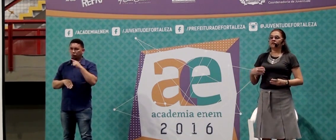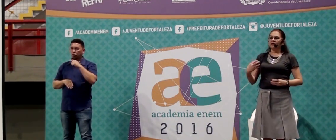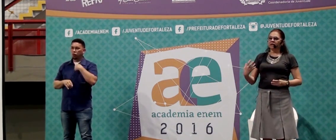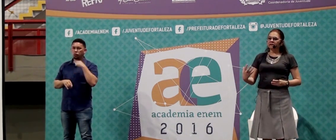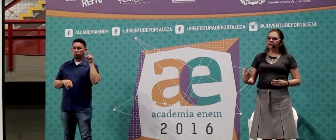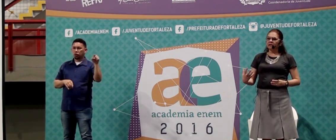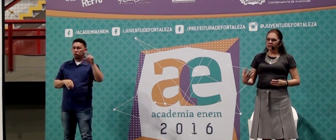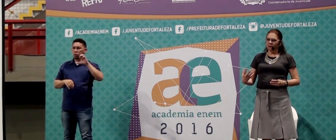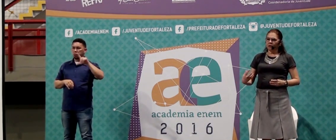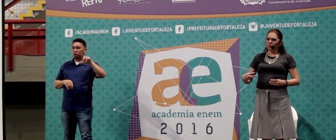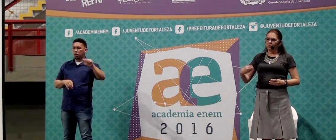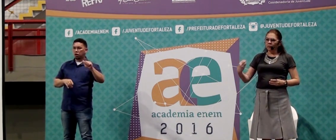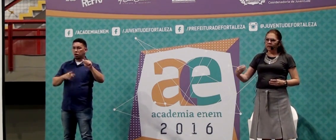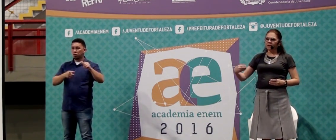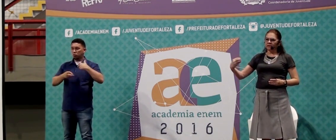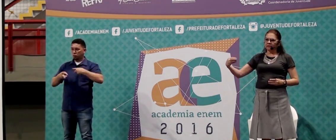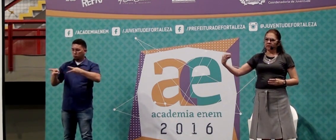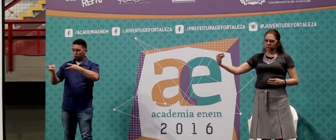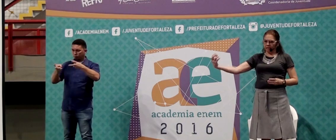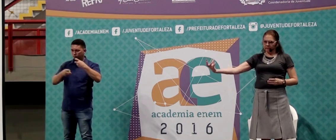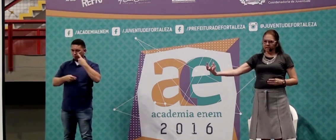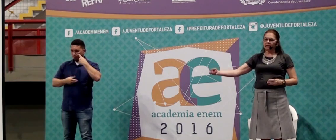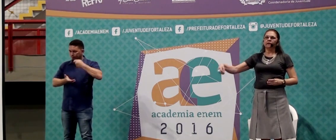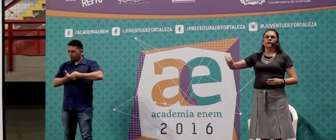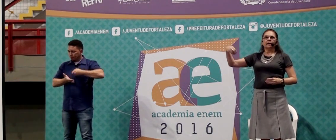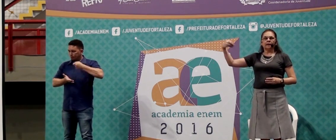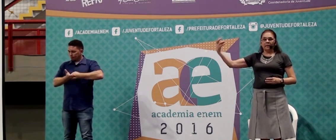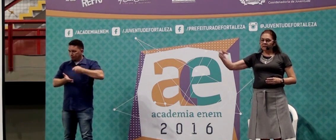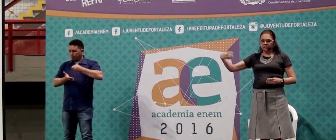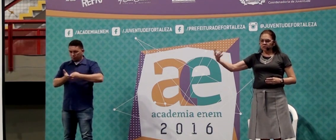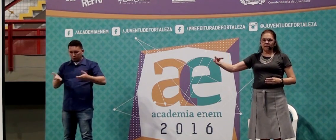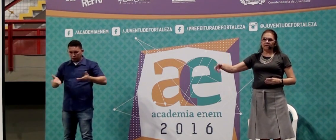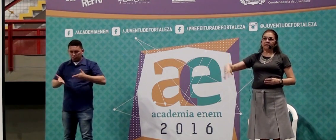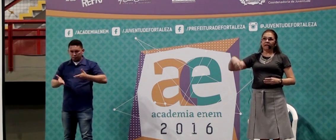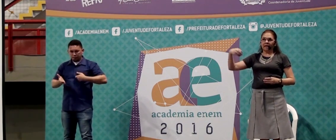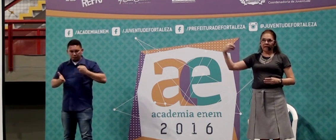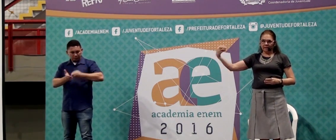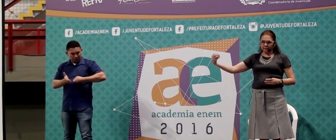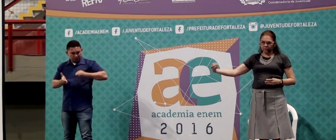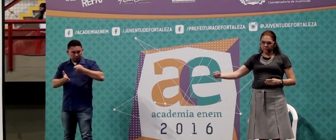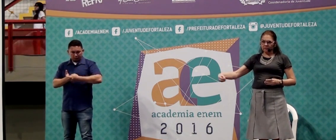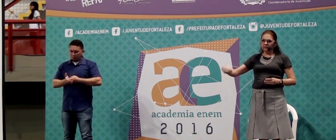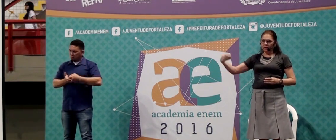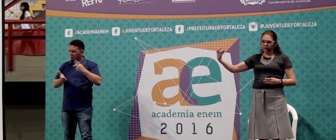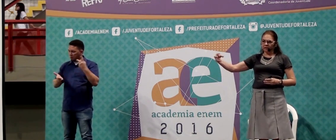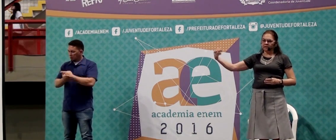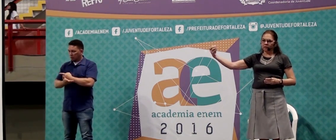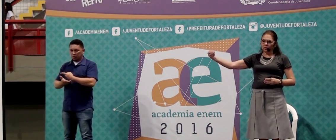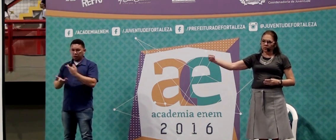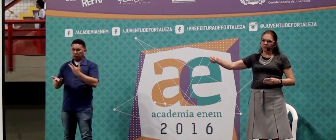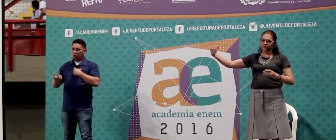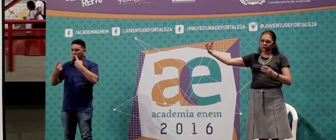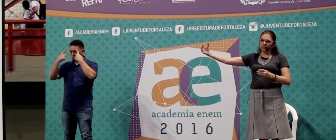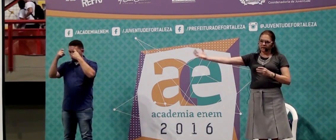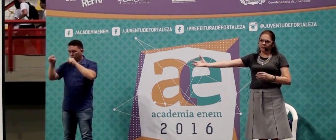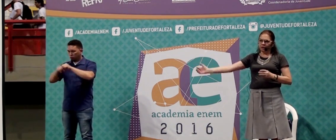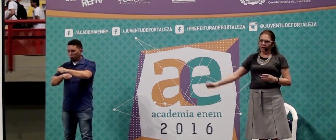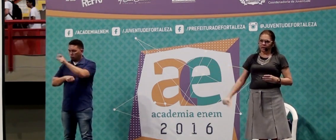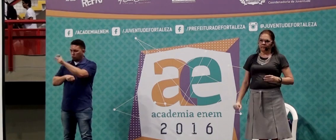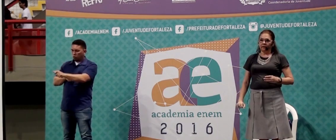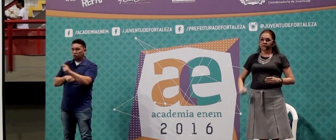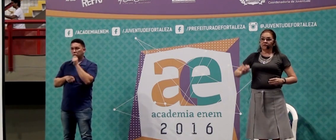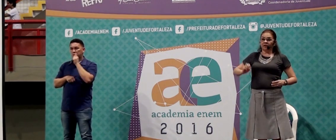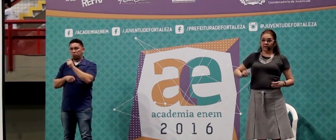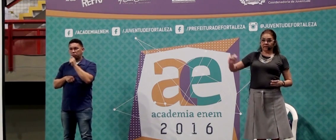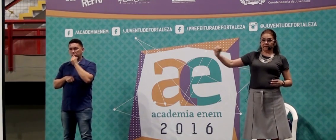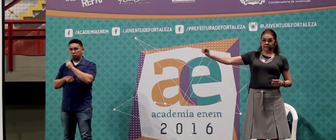contemporânea, vê-se com muita insistência, persistência, casos de violência contra a figura